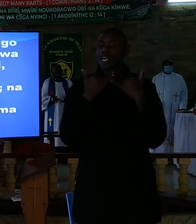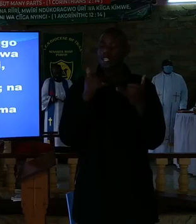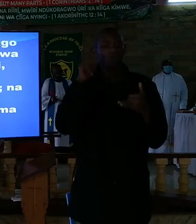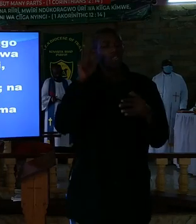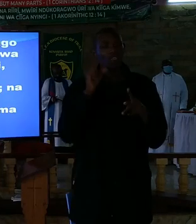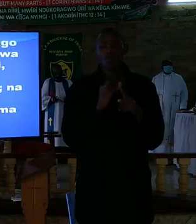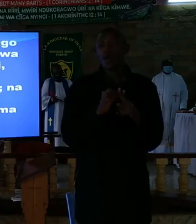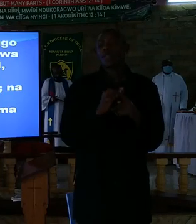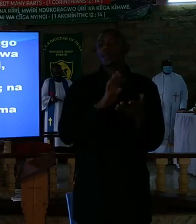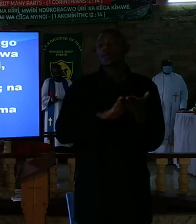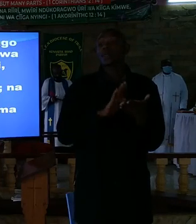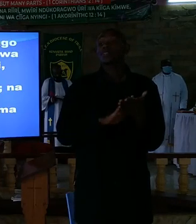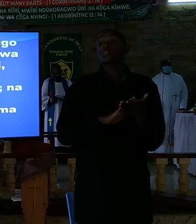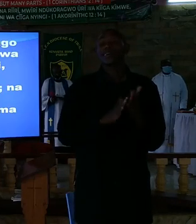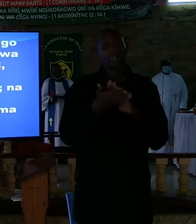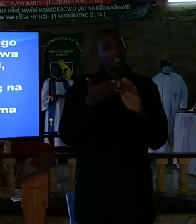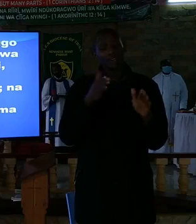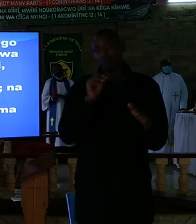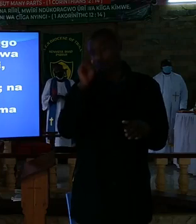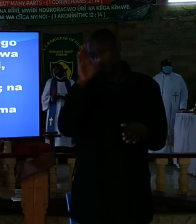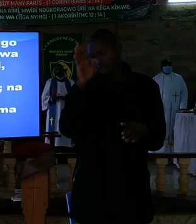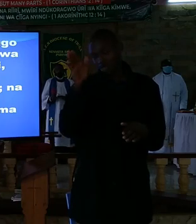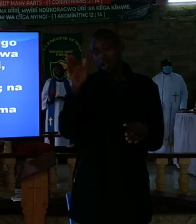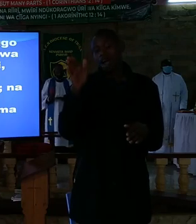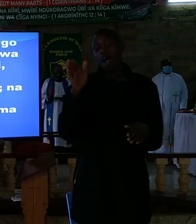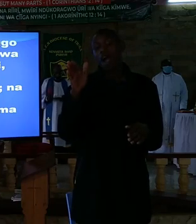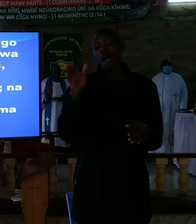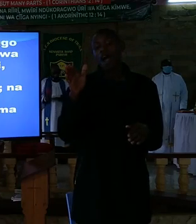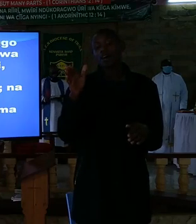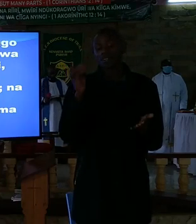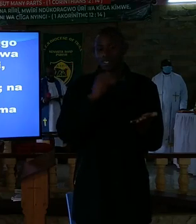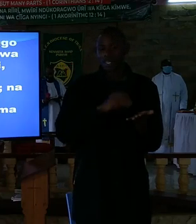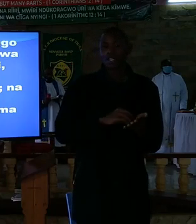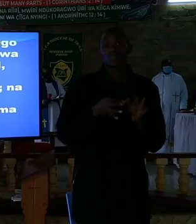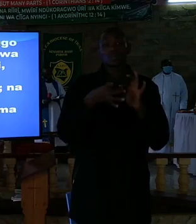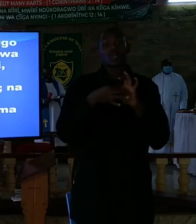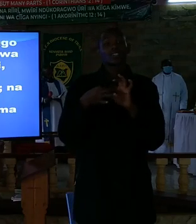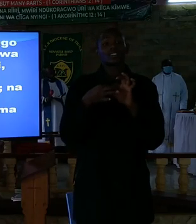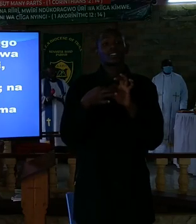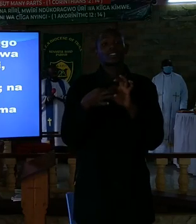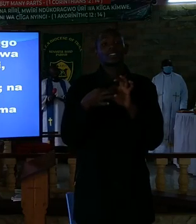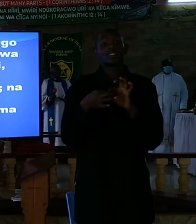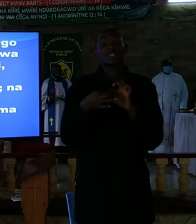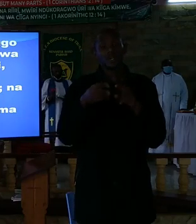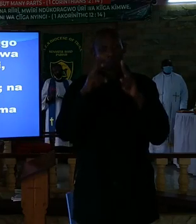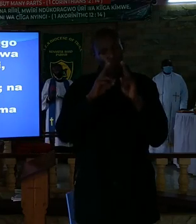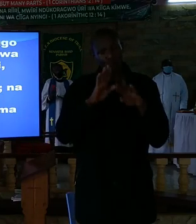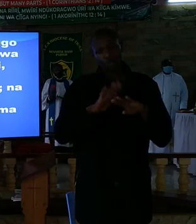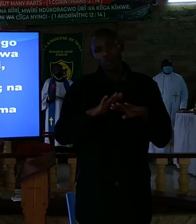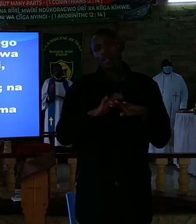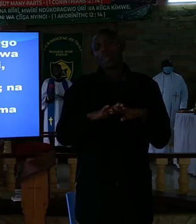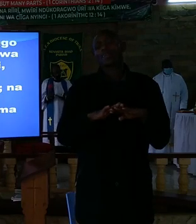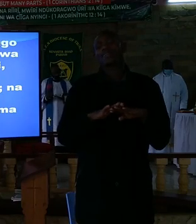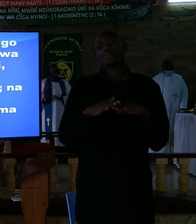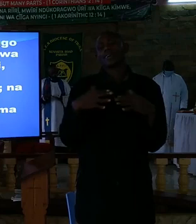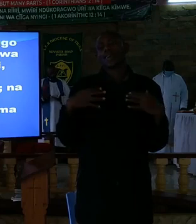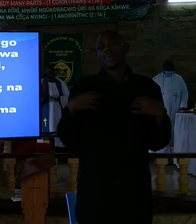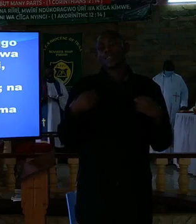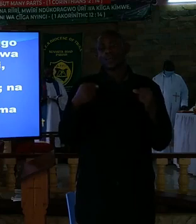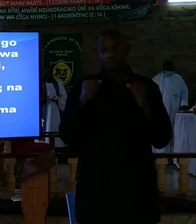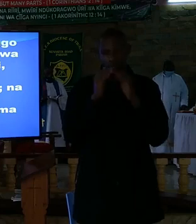na tũgoce rĩtwa rĩtheru rĩa mwathani ningĩ-rĩ tũnyitanĩre ũhoro wa wega na riri wake o na